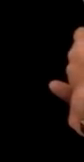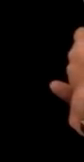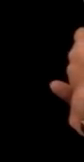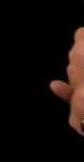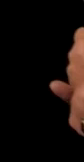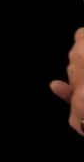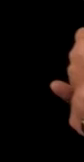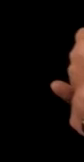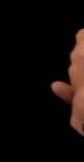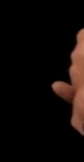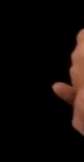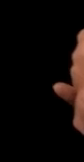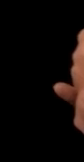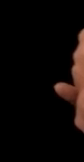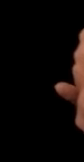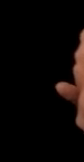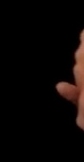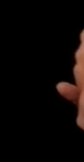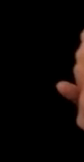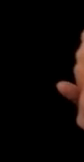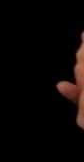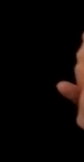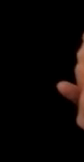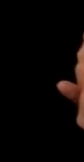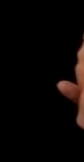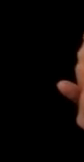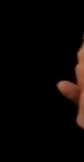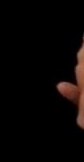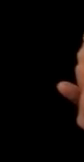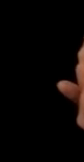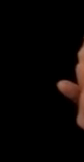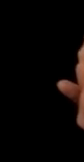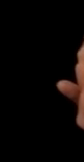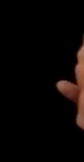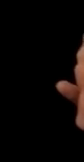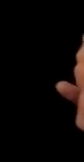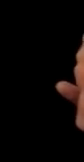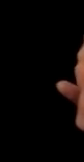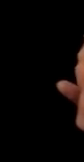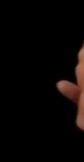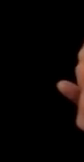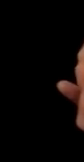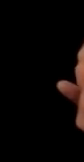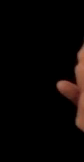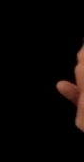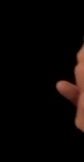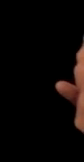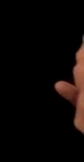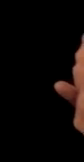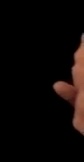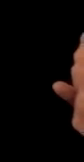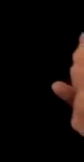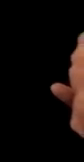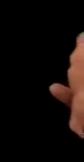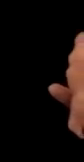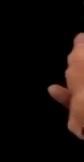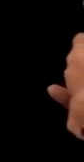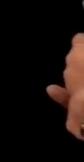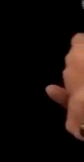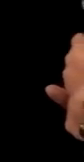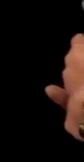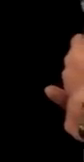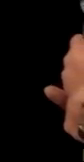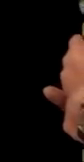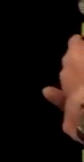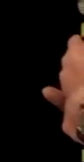talvez enquanto o Aldo diagnóstico não é feito a gente implementa e se não houver necessidade esse diagnóstico